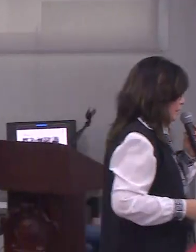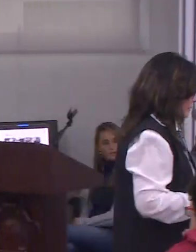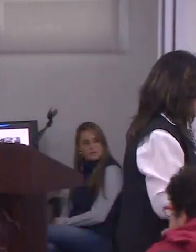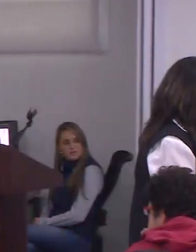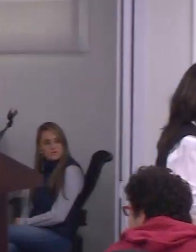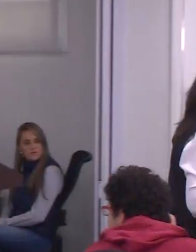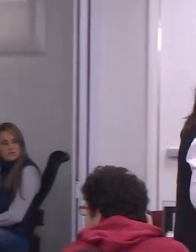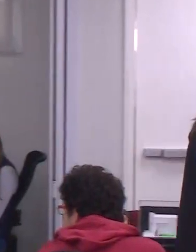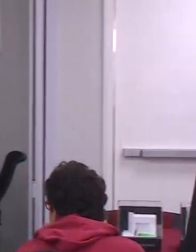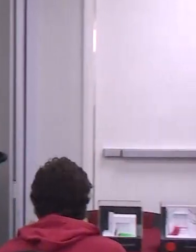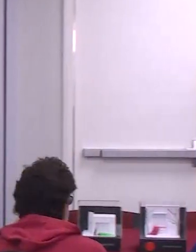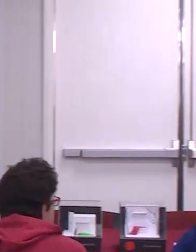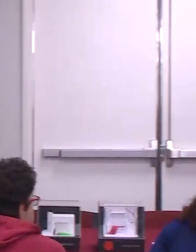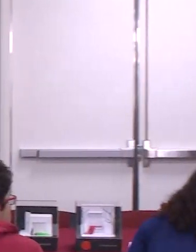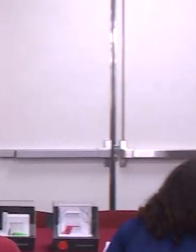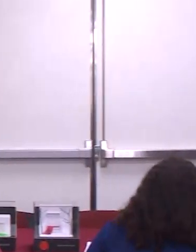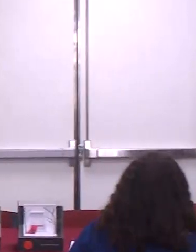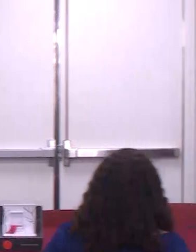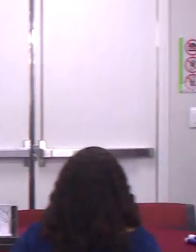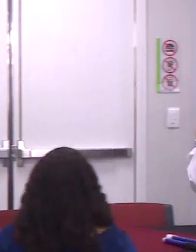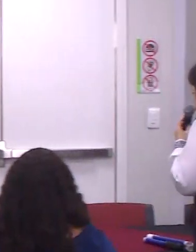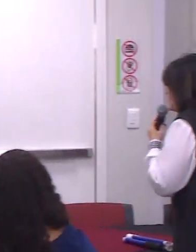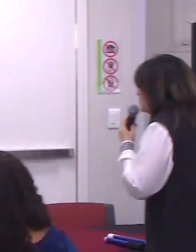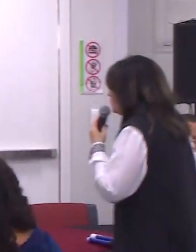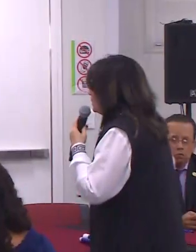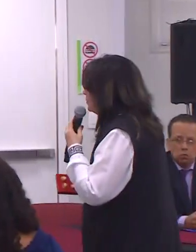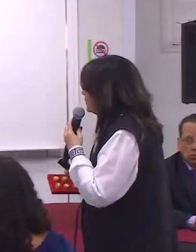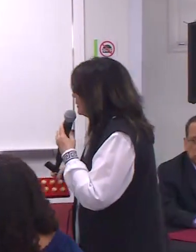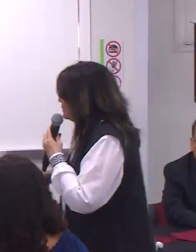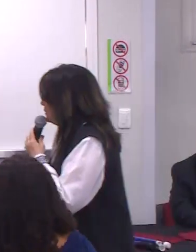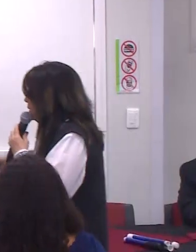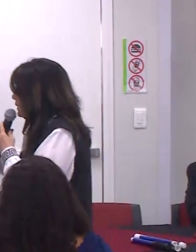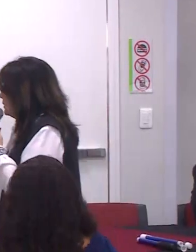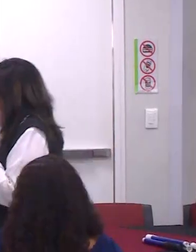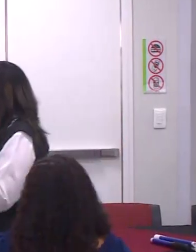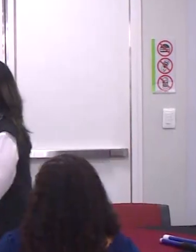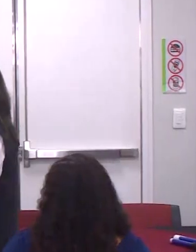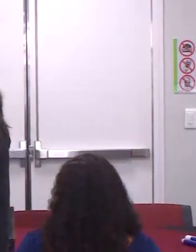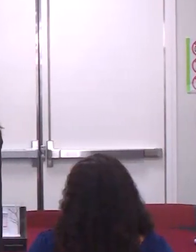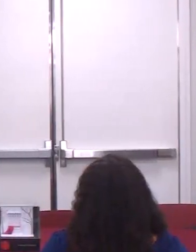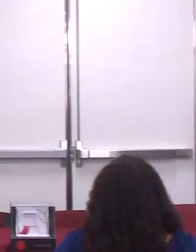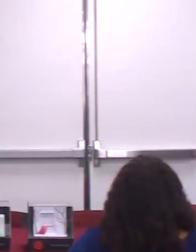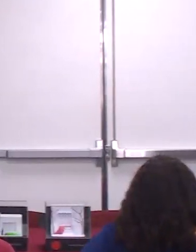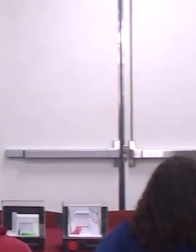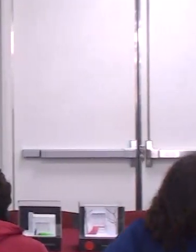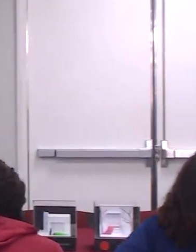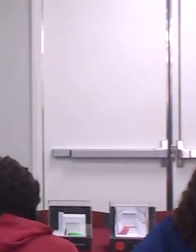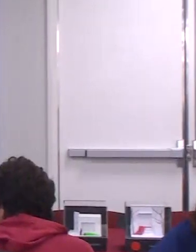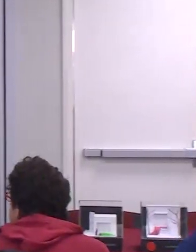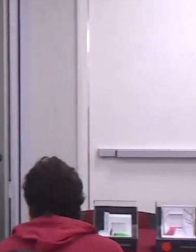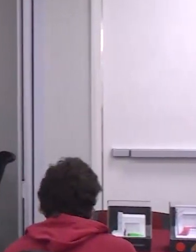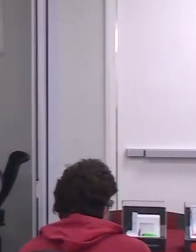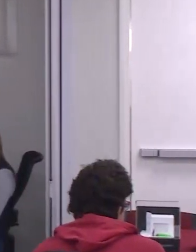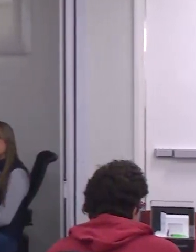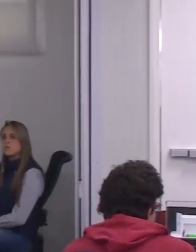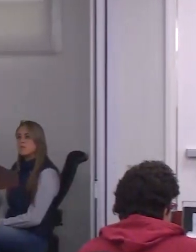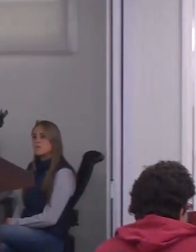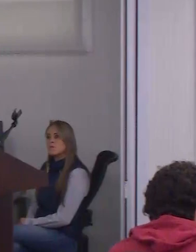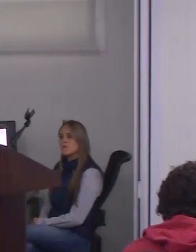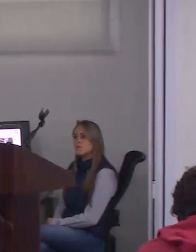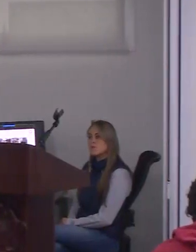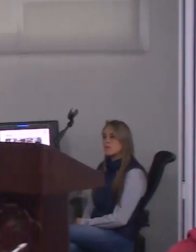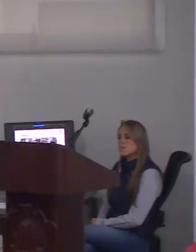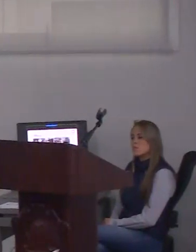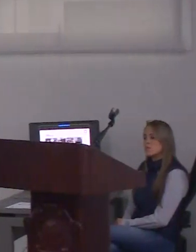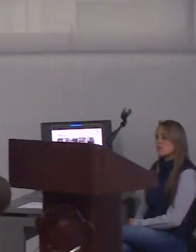algunas de las exposiciones ese tablero braille no sé si lo ven en pantalla nació de esta idea para que todo el